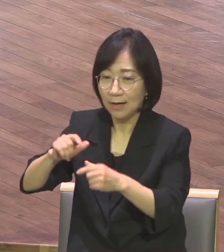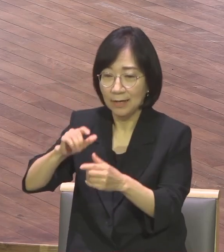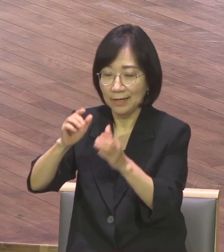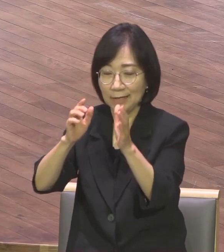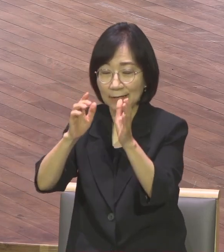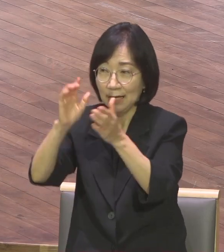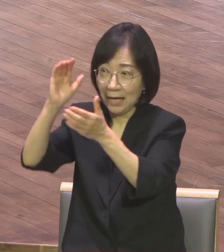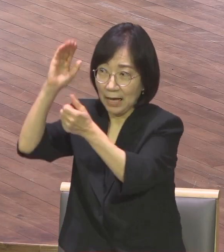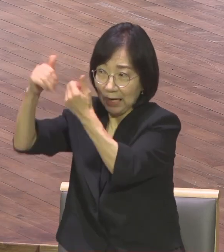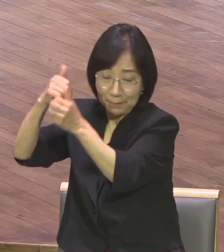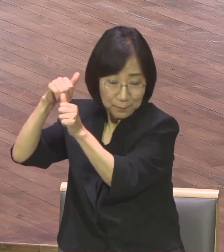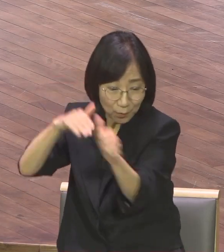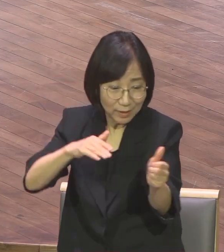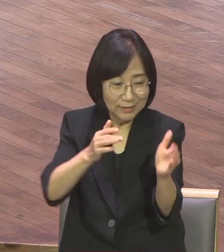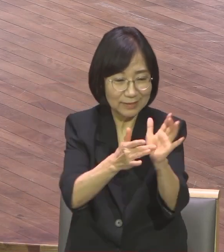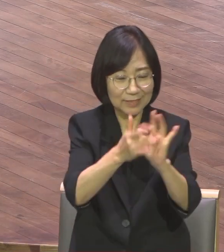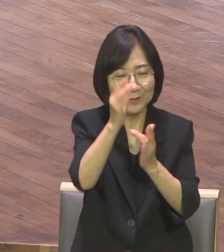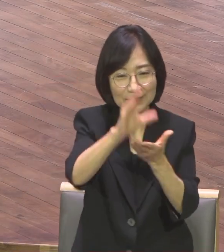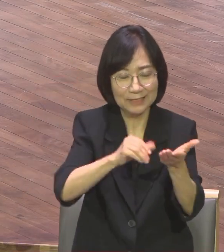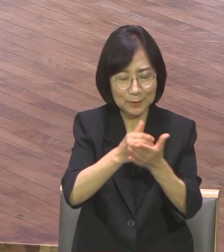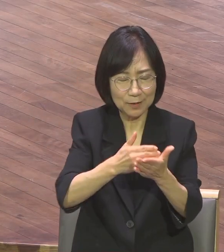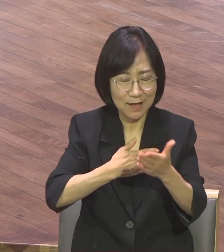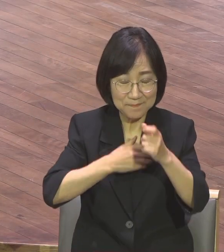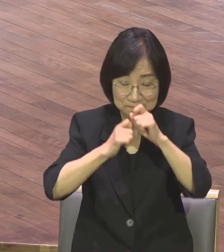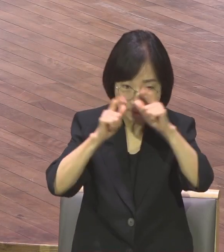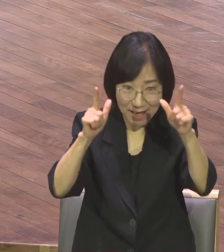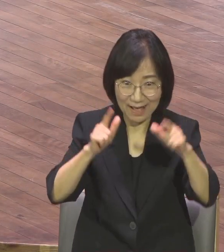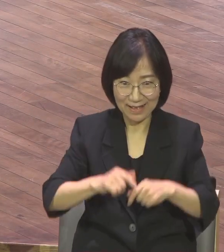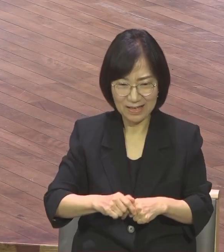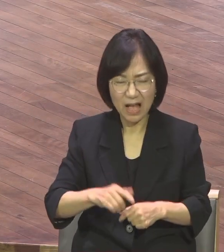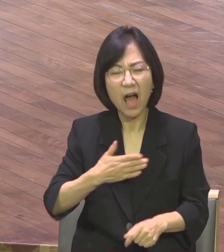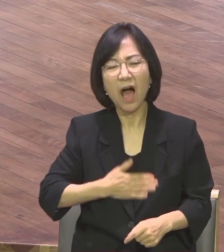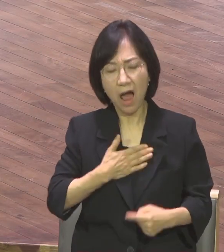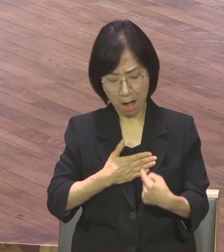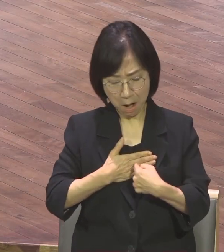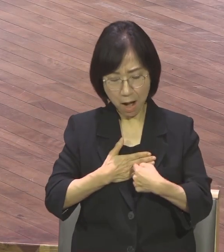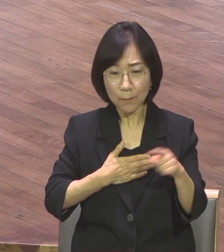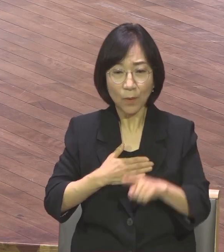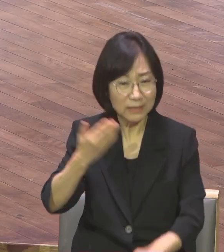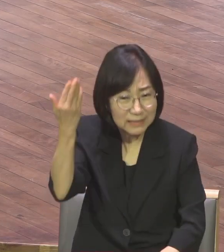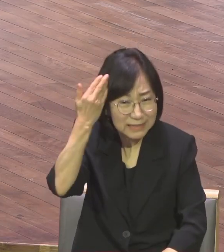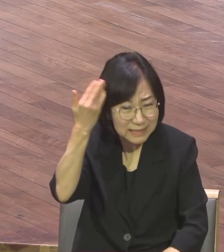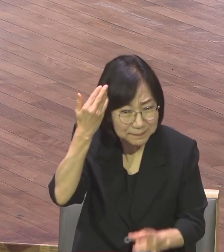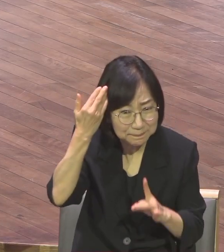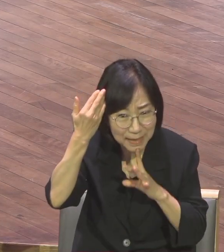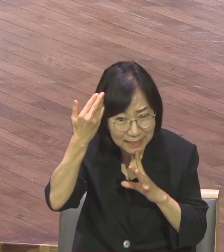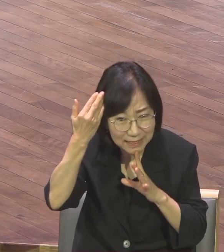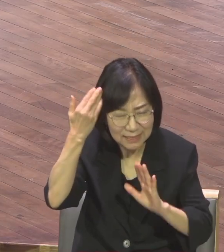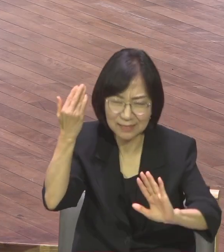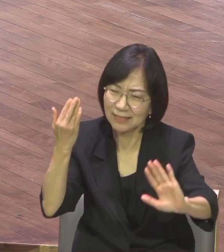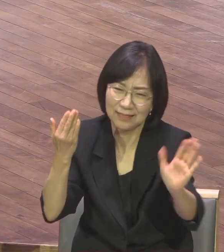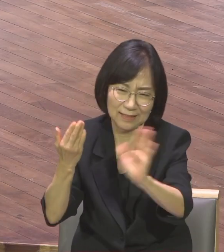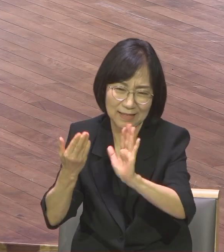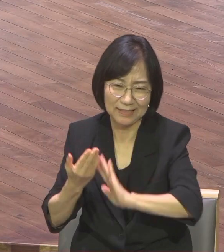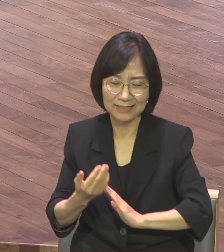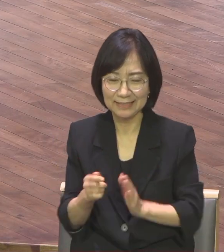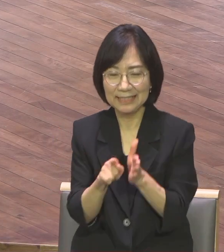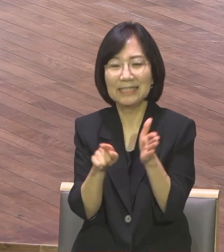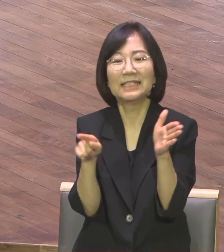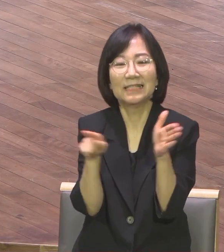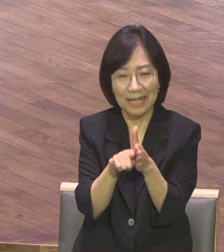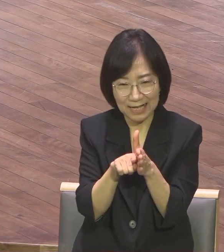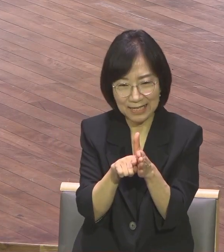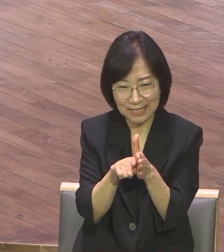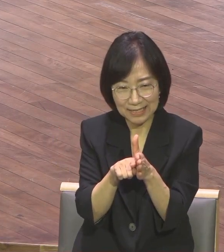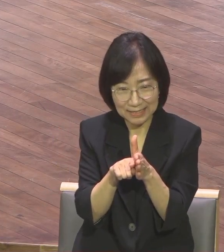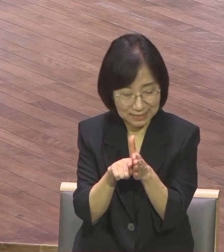것, 여기서 안다는 말은요, 단순한 지식적인 이해를 말한 것이 아니에요. 신앙적인 연합을 뜻하는데 디도서